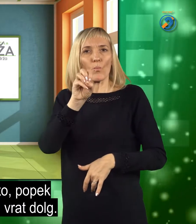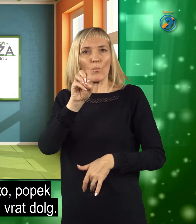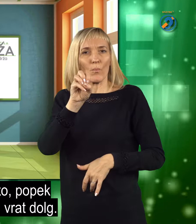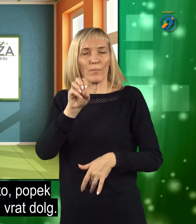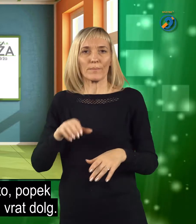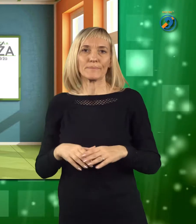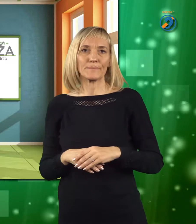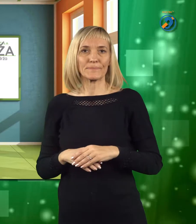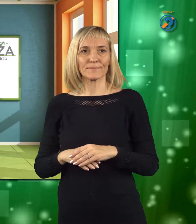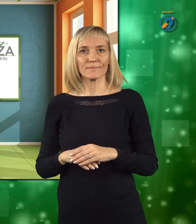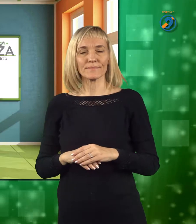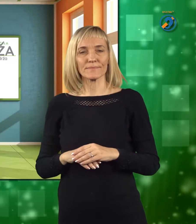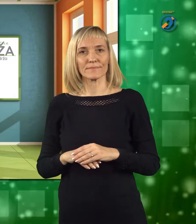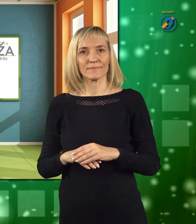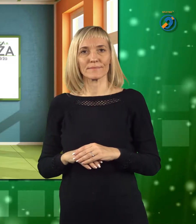dolg.